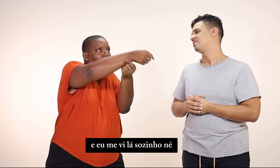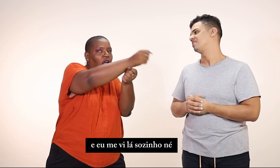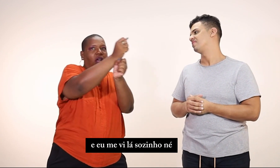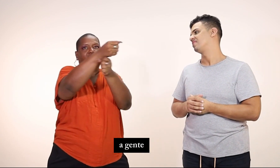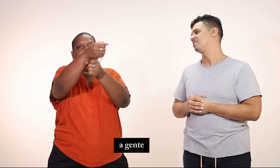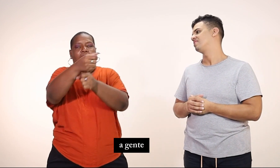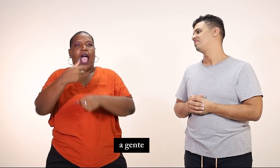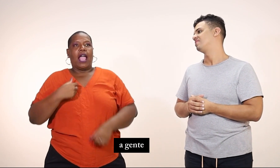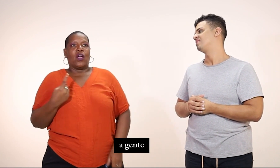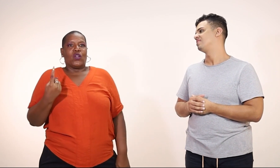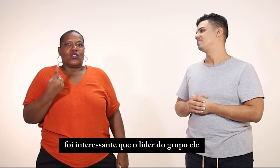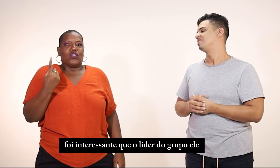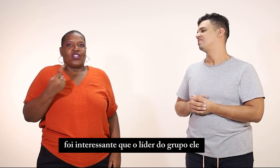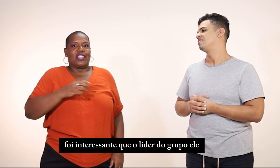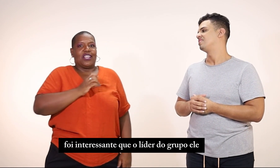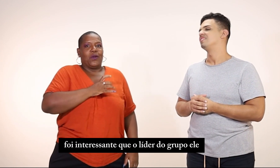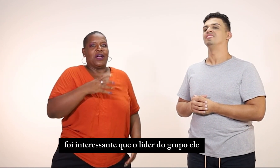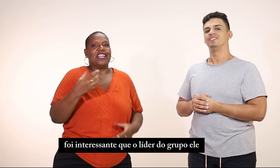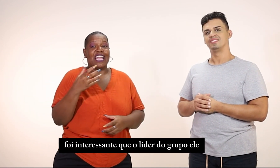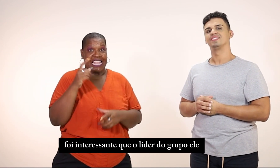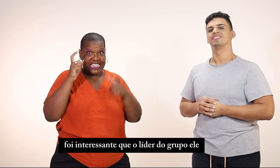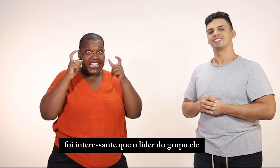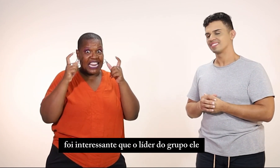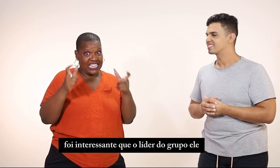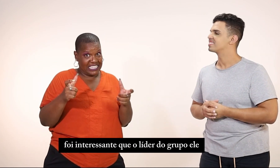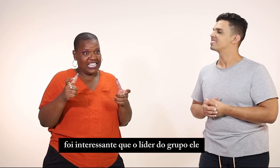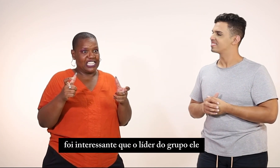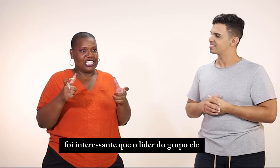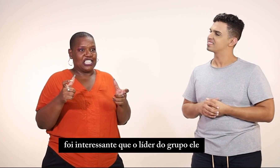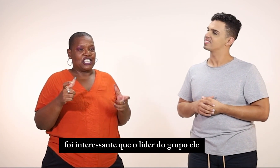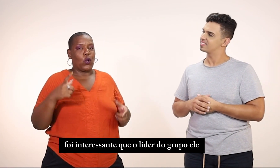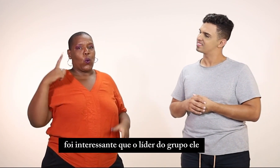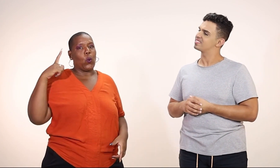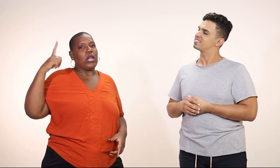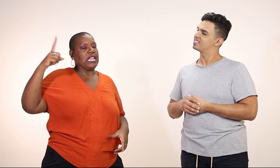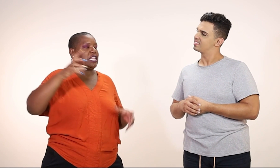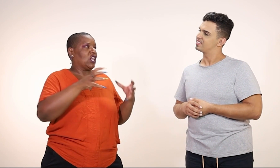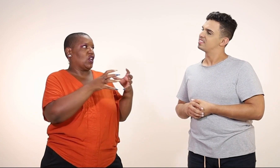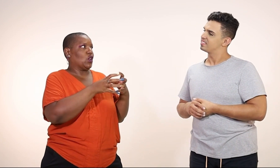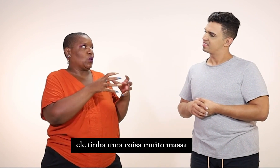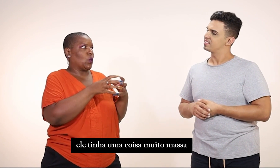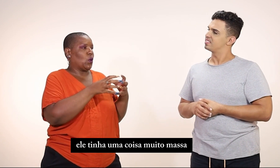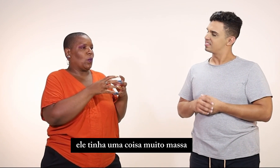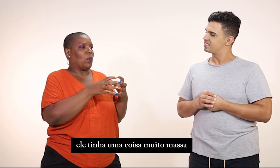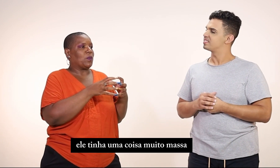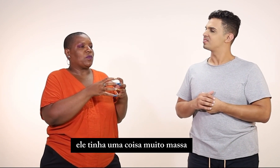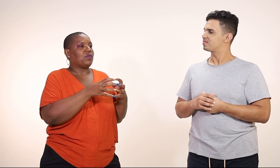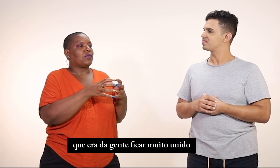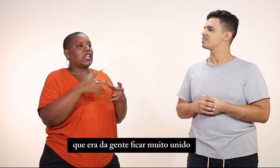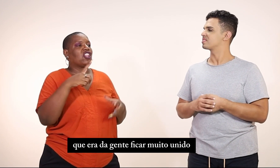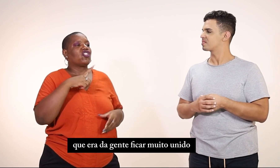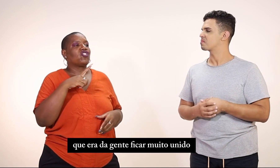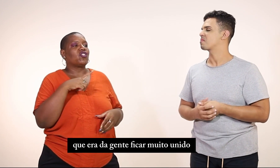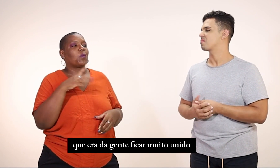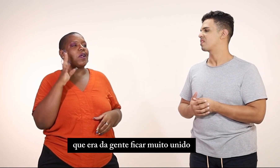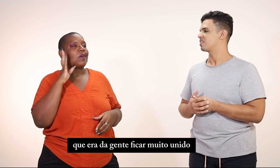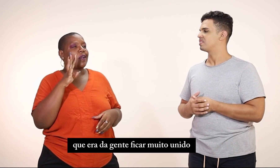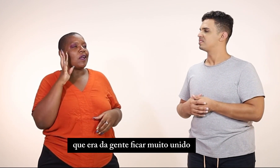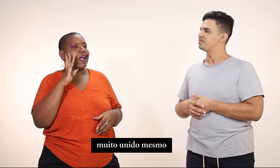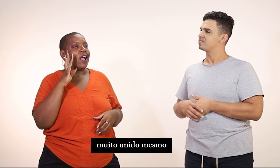né? Foi interessante que o líder do grupo, ele tinha uma coisa muito massa, que era da gente ficar muito